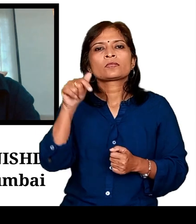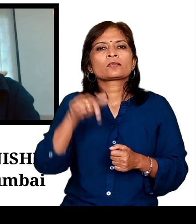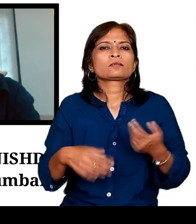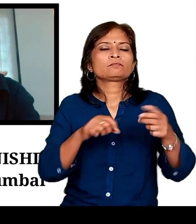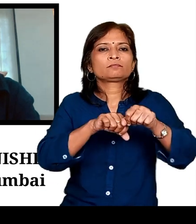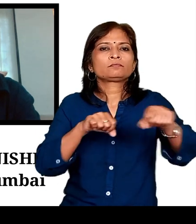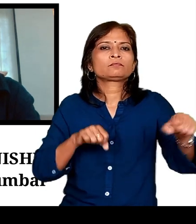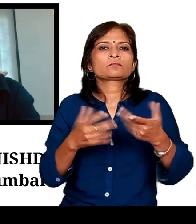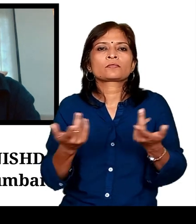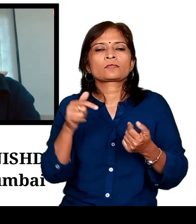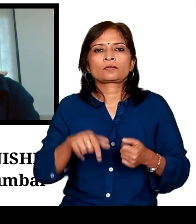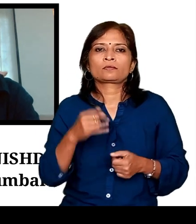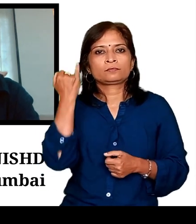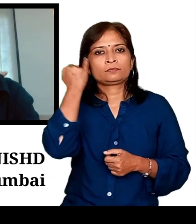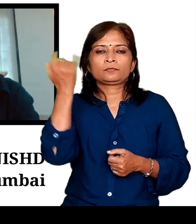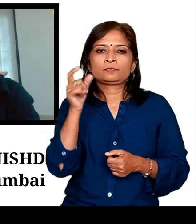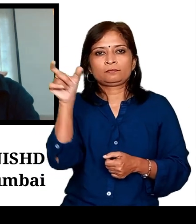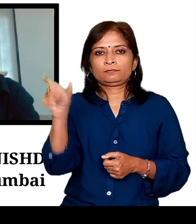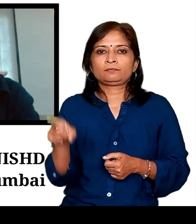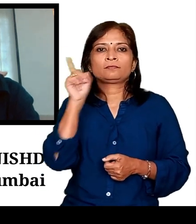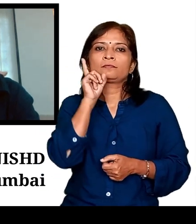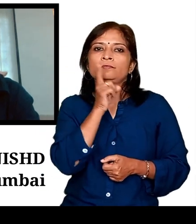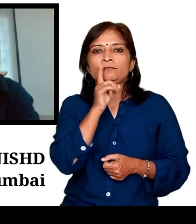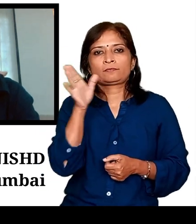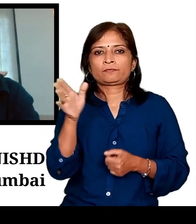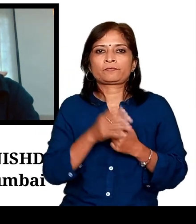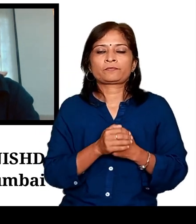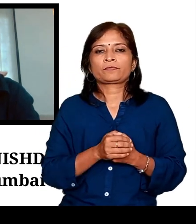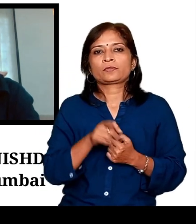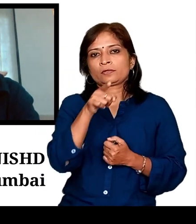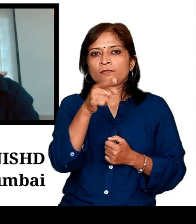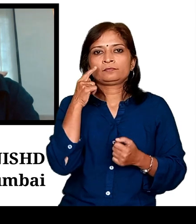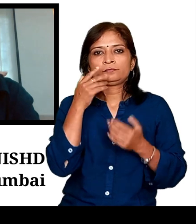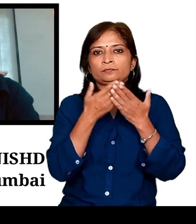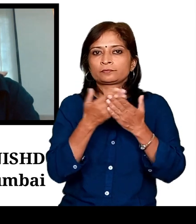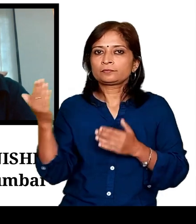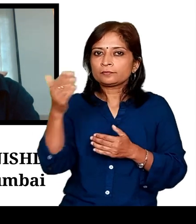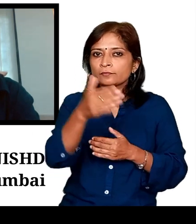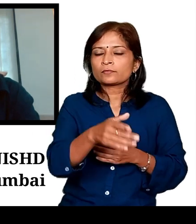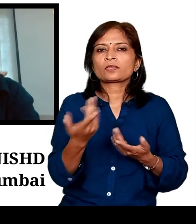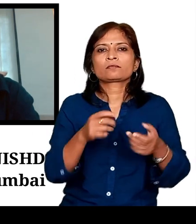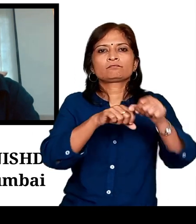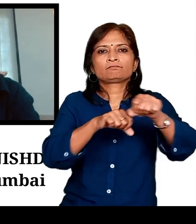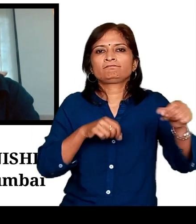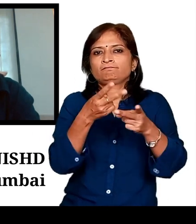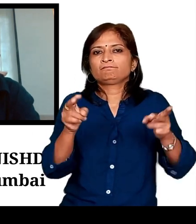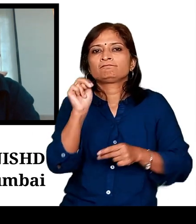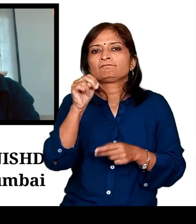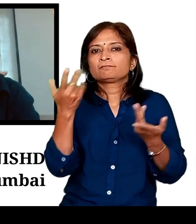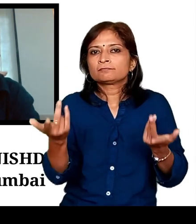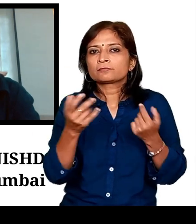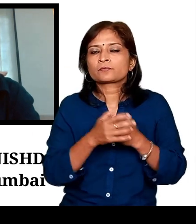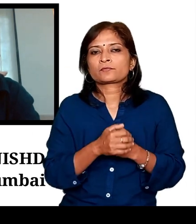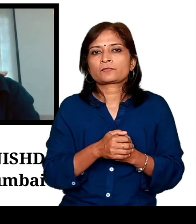मान लीजिए कि कोई कोई एचआई आपके पास आ रहे हैं, कोई पीड़ित है जो आ रहे हैं आपके पास, तो कौन से डॉक्यूमेंट्स की आवश्यकता होगी, वो